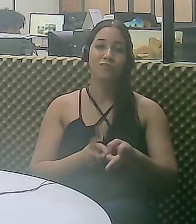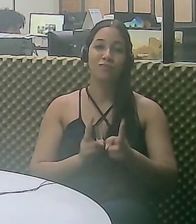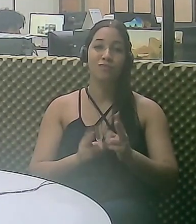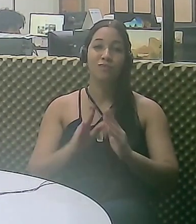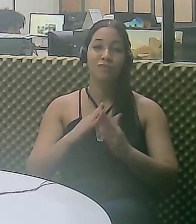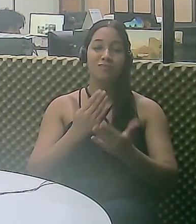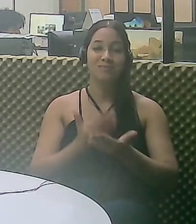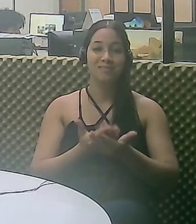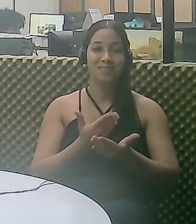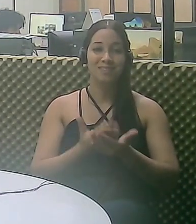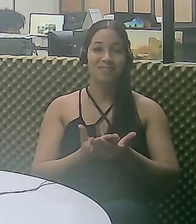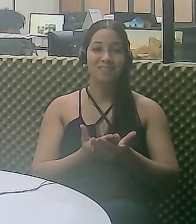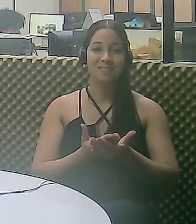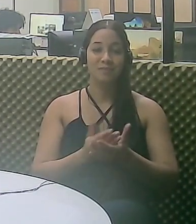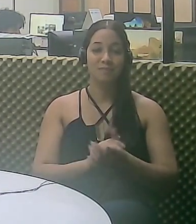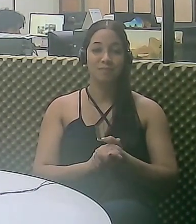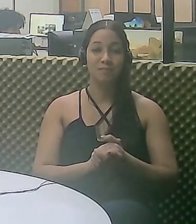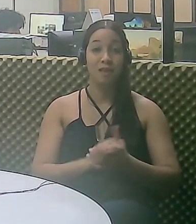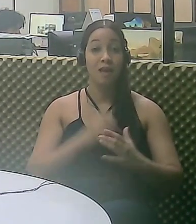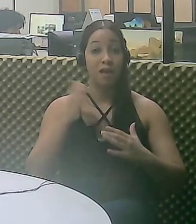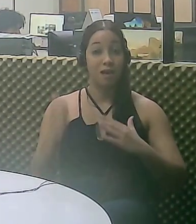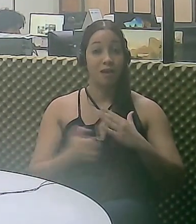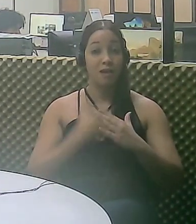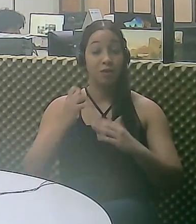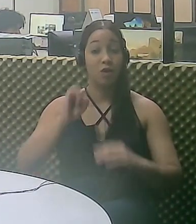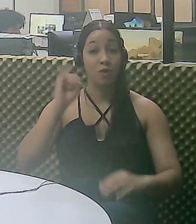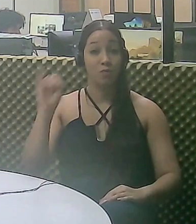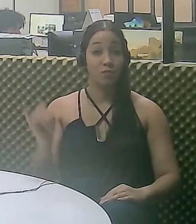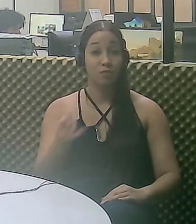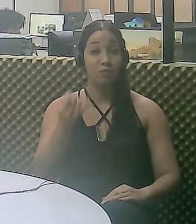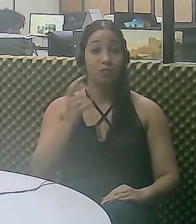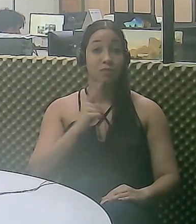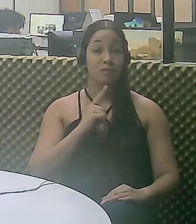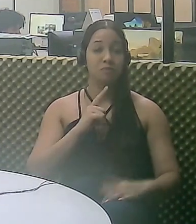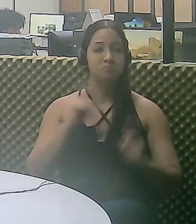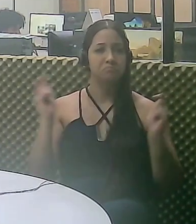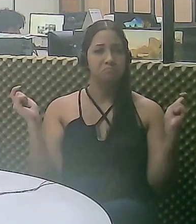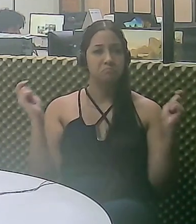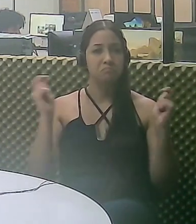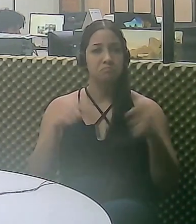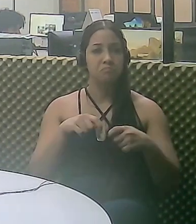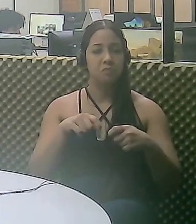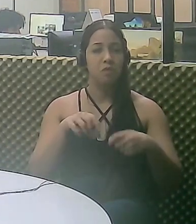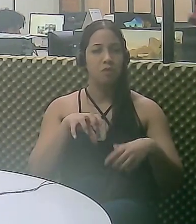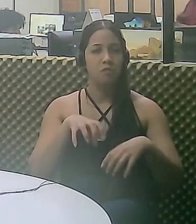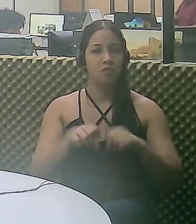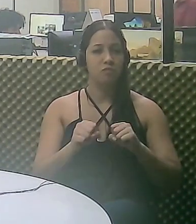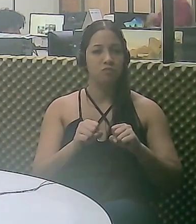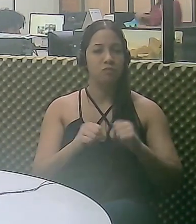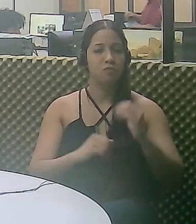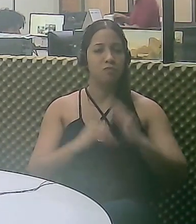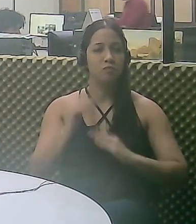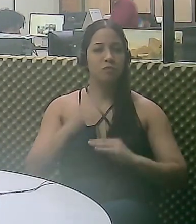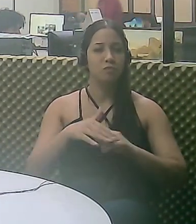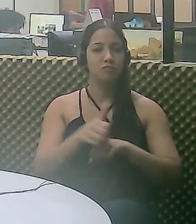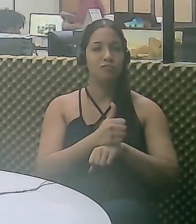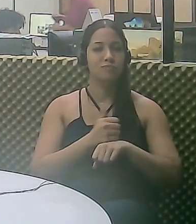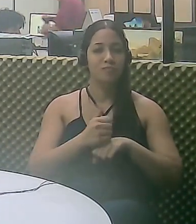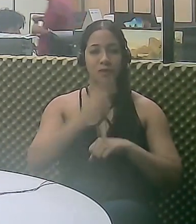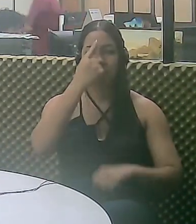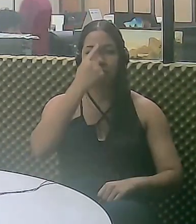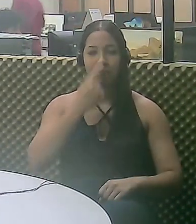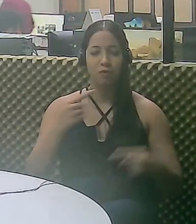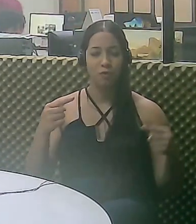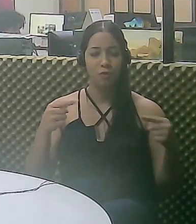na escola. Já para as empresas, as vantagens consistem na possibilidade de formação de um profissional com um perfil mais